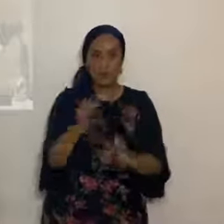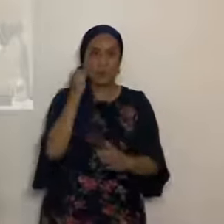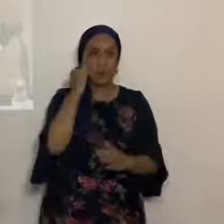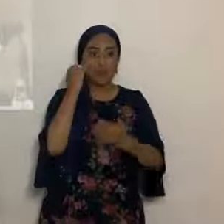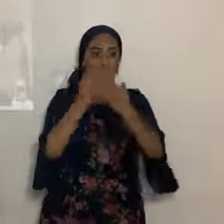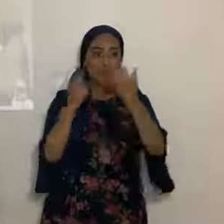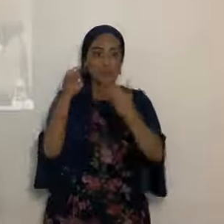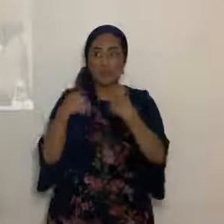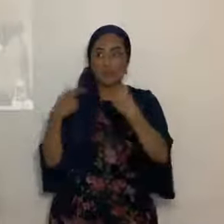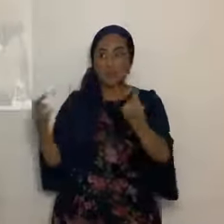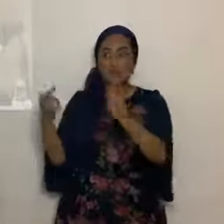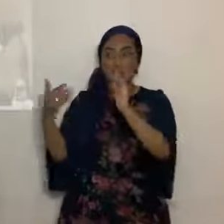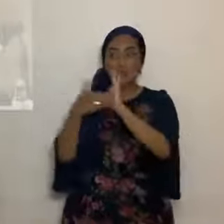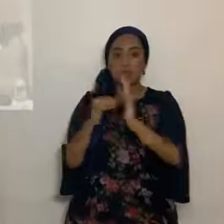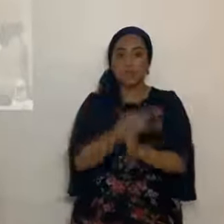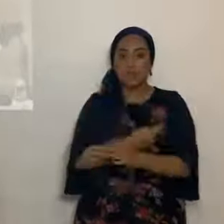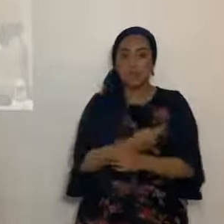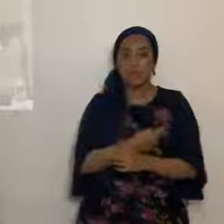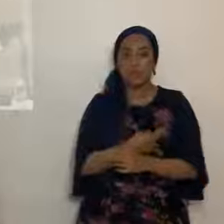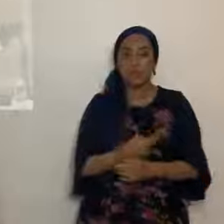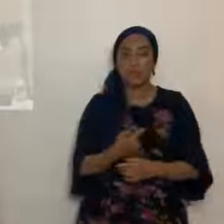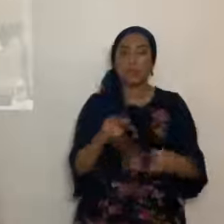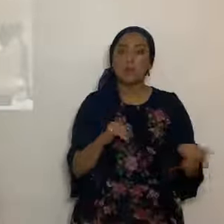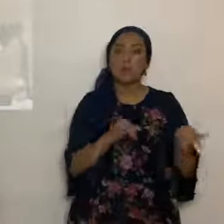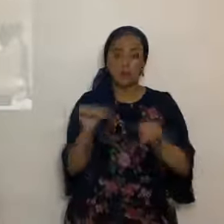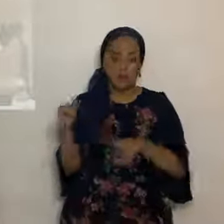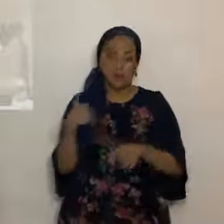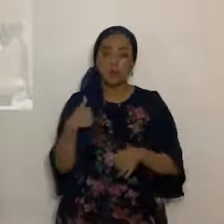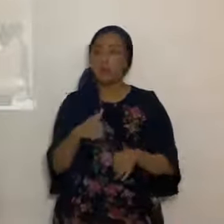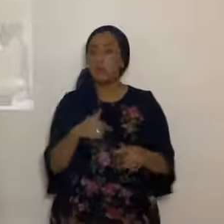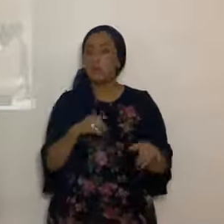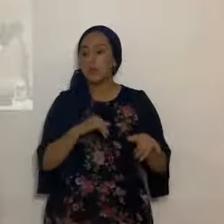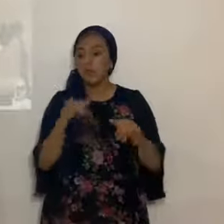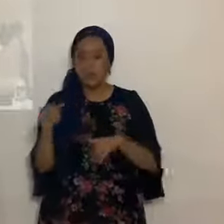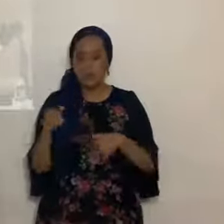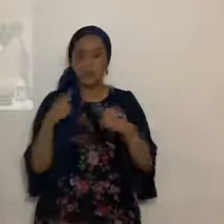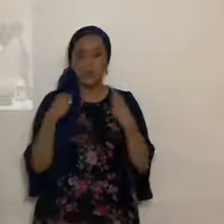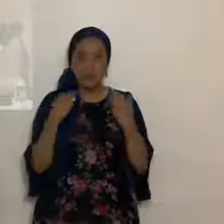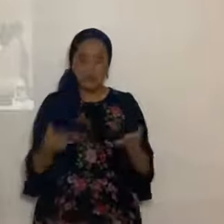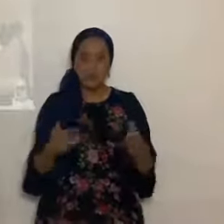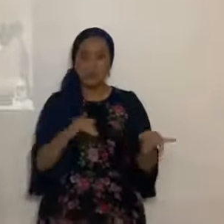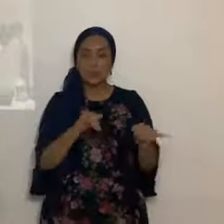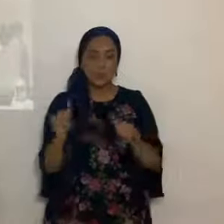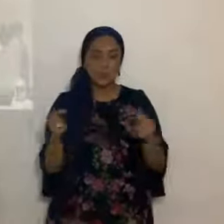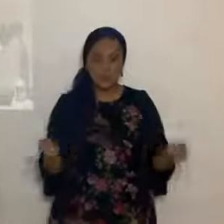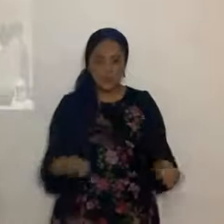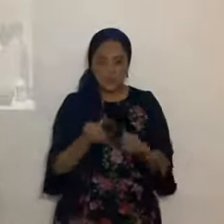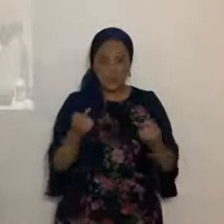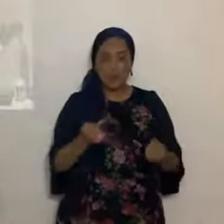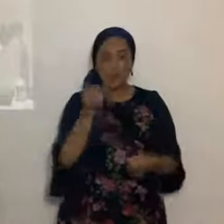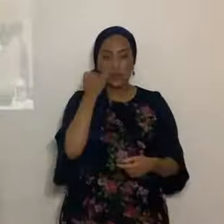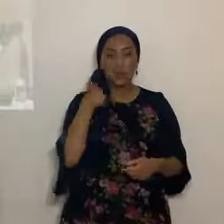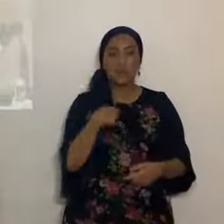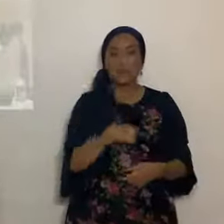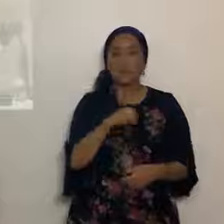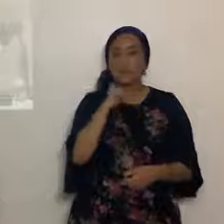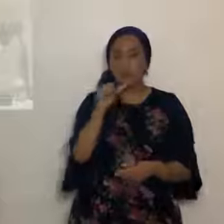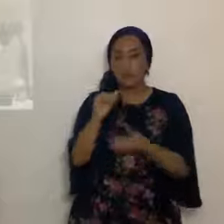alguien ha pecado contra nosotros, también nosotros hacemos el mismo pecado si no